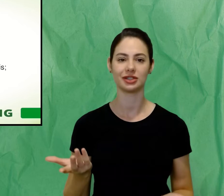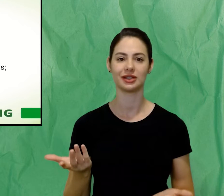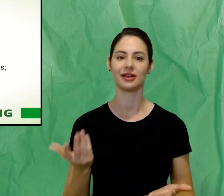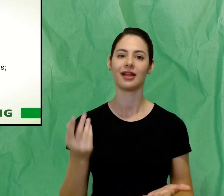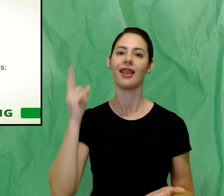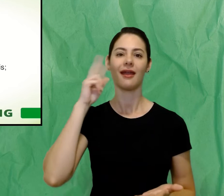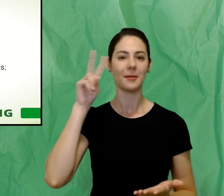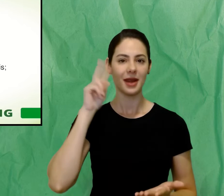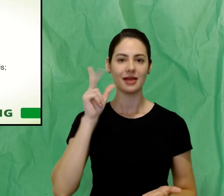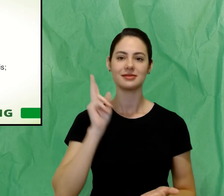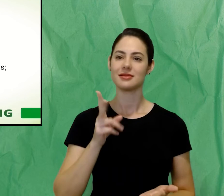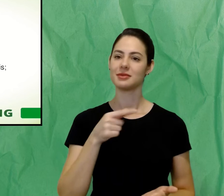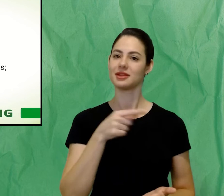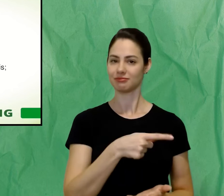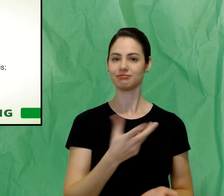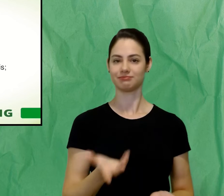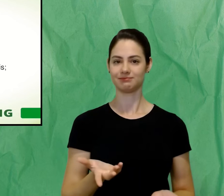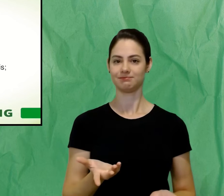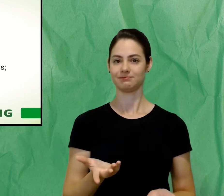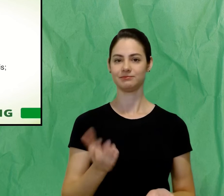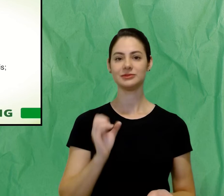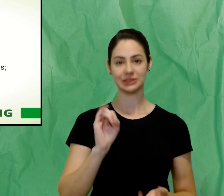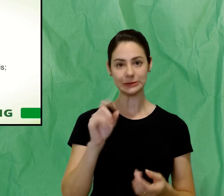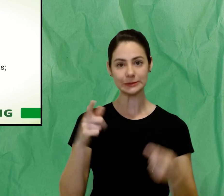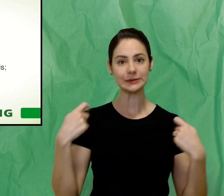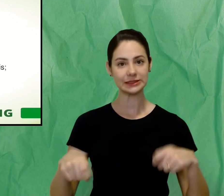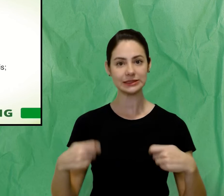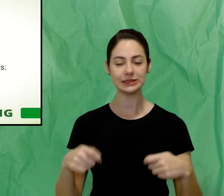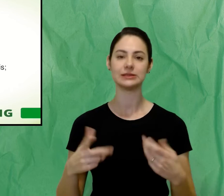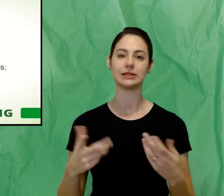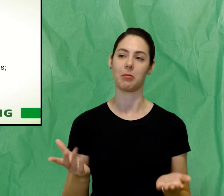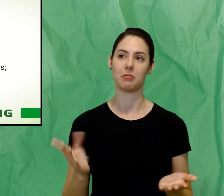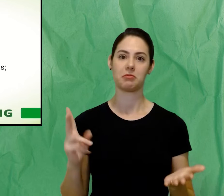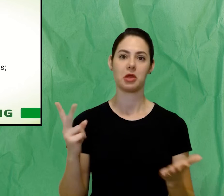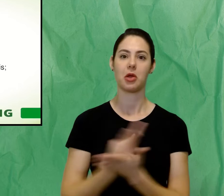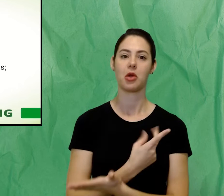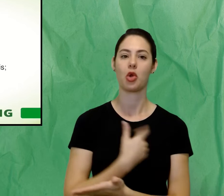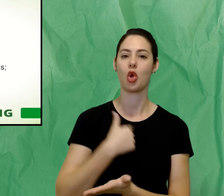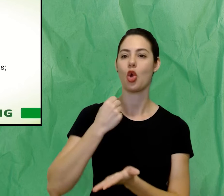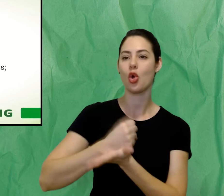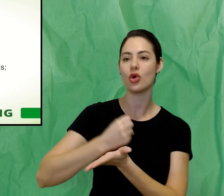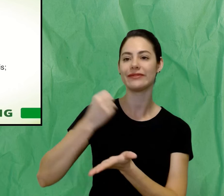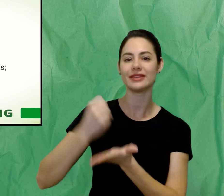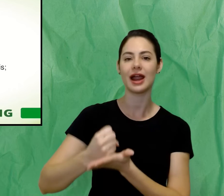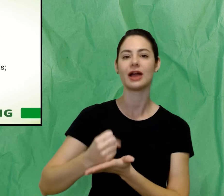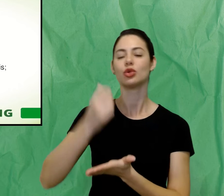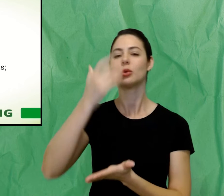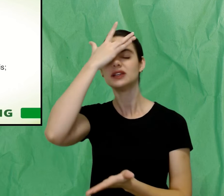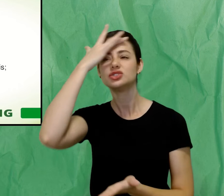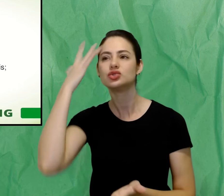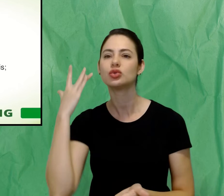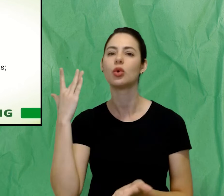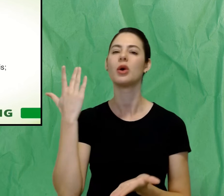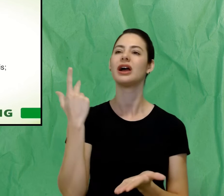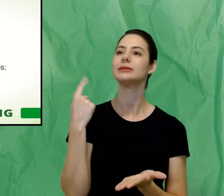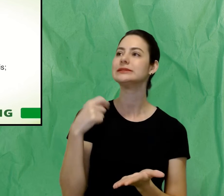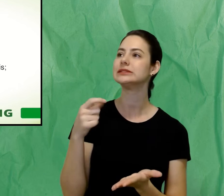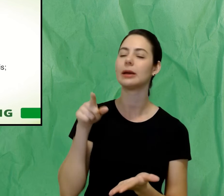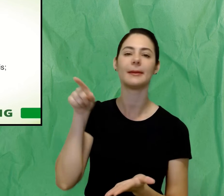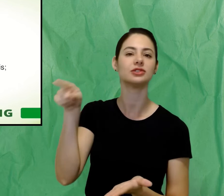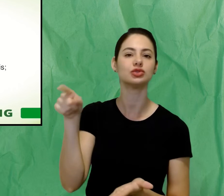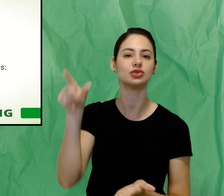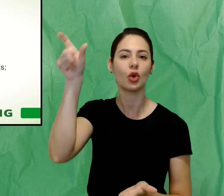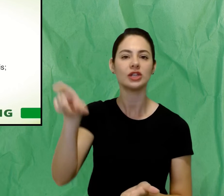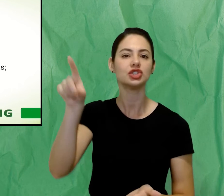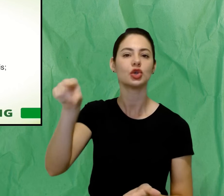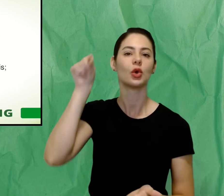tem grandes chances de ser lembrado por elas. E se você precisar também, porventura, contratar alguém, indicar alguém para